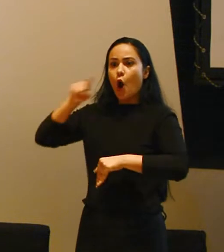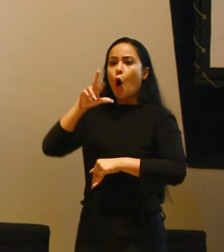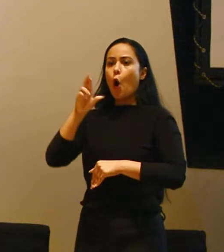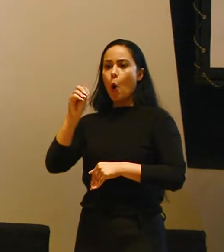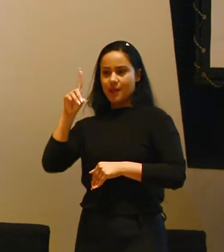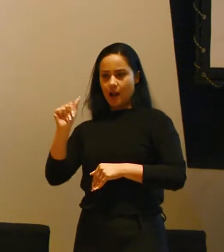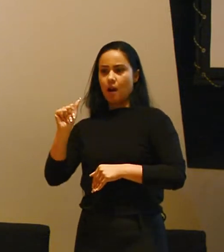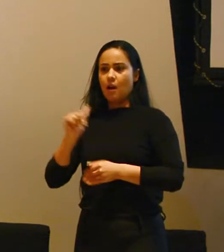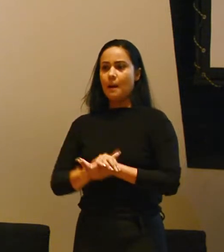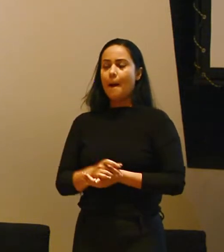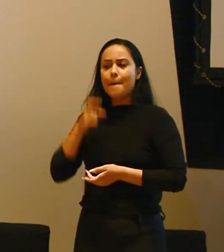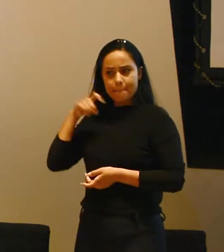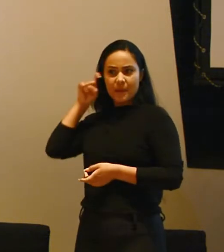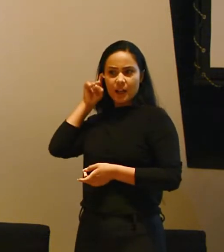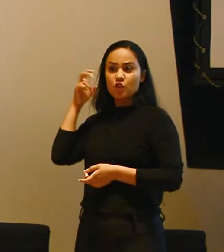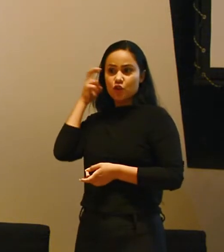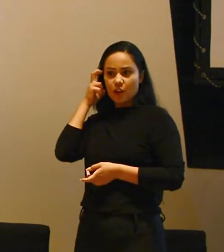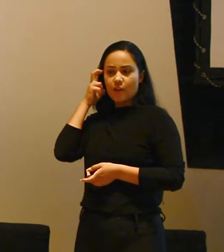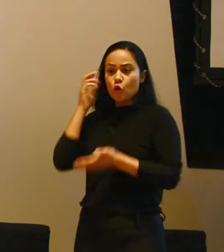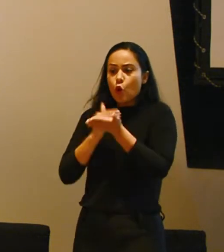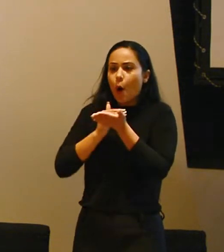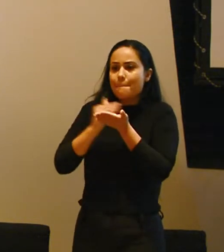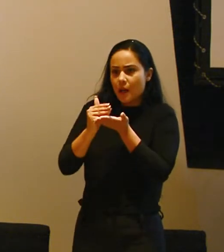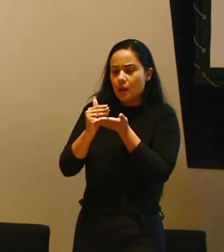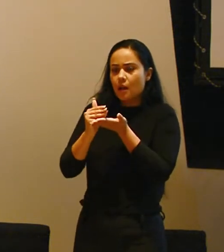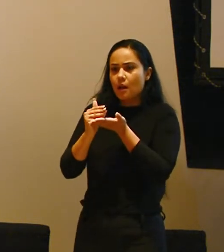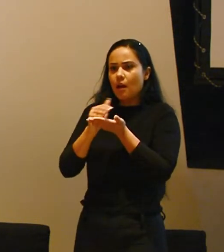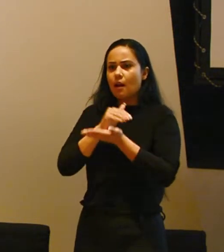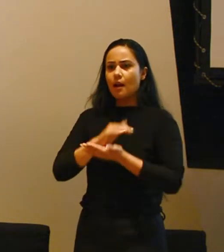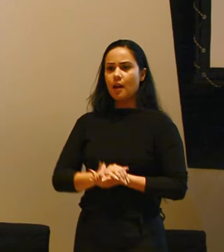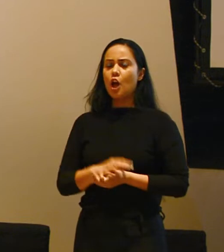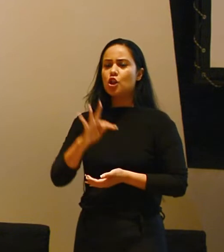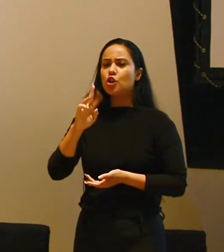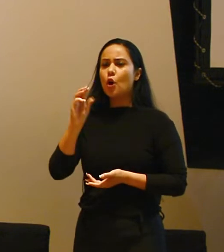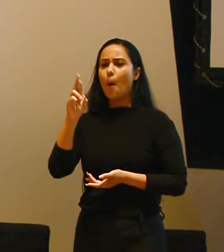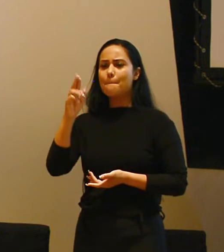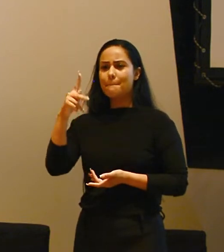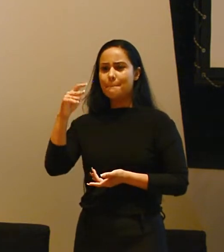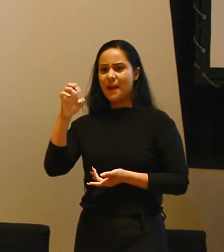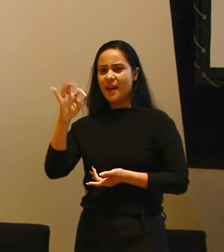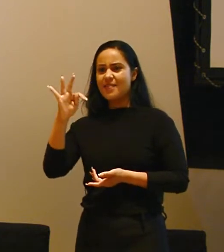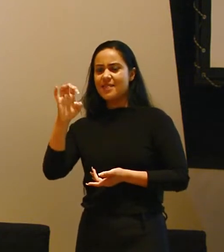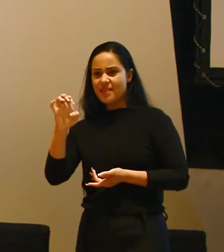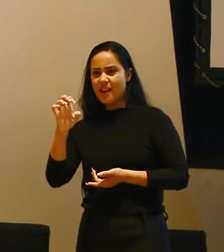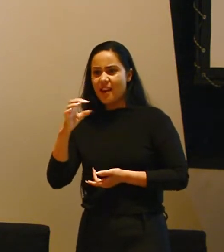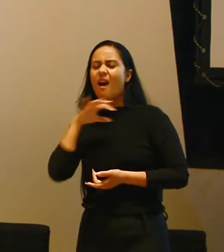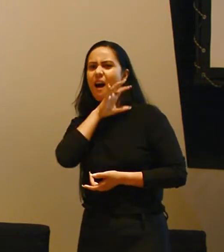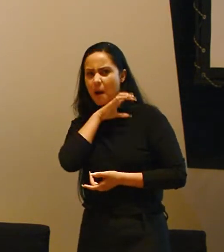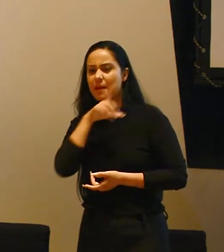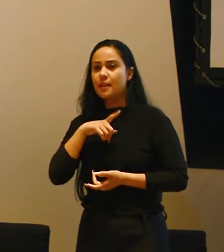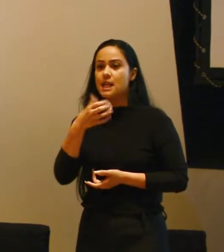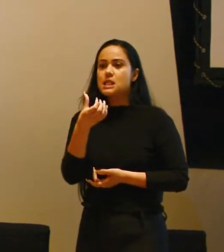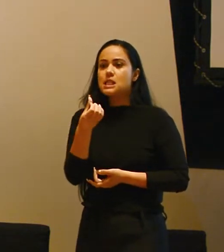auditivo, desde o início, que foram aqueles trompetes e chifres de animais, tem